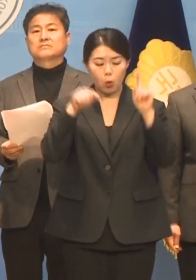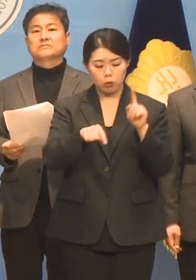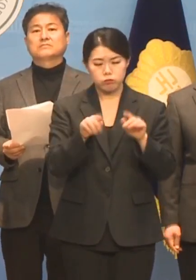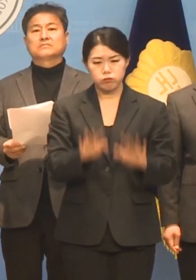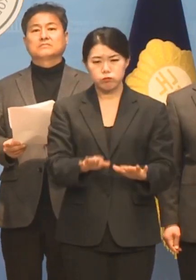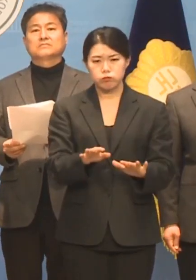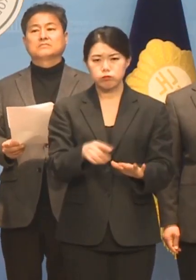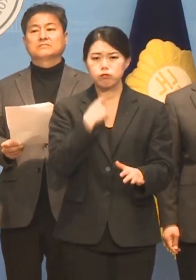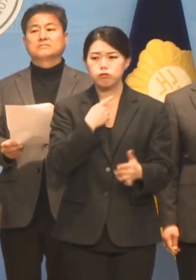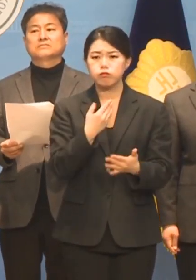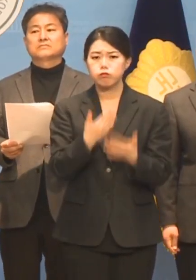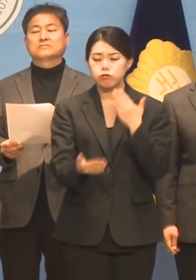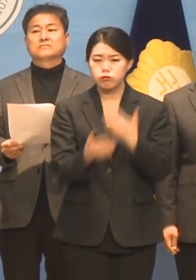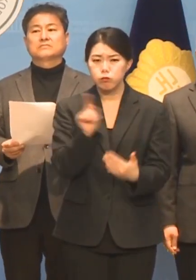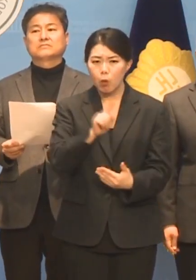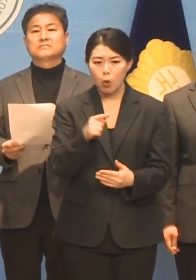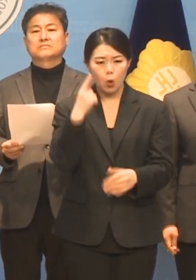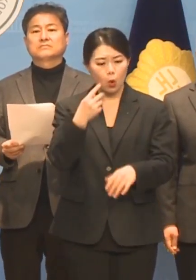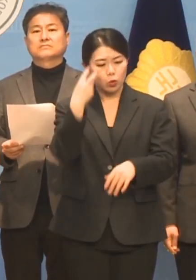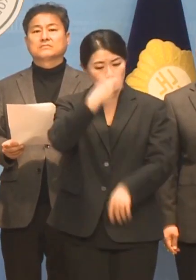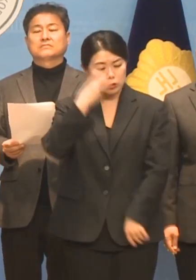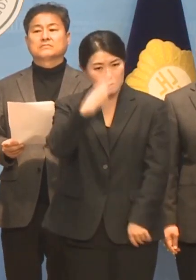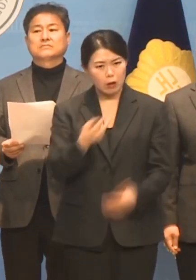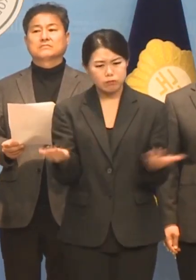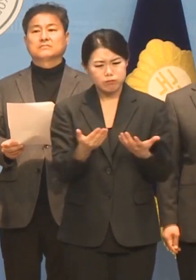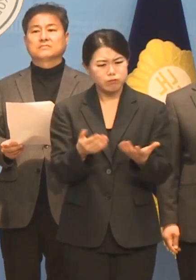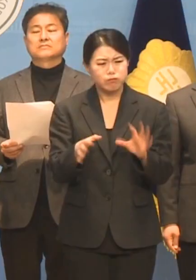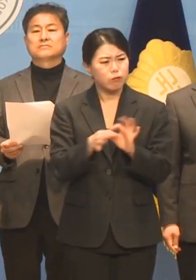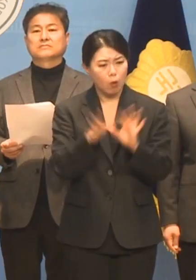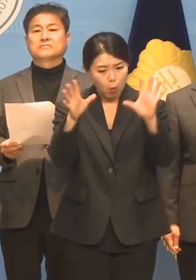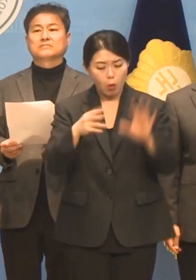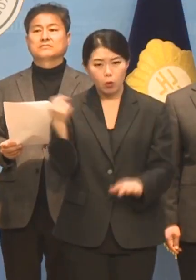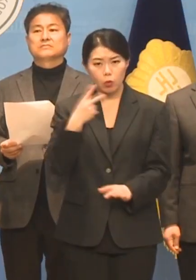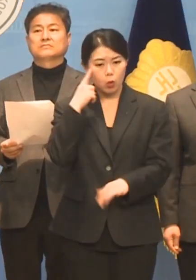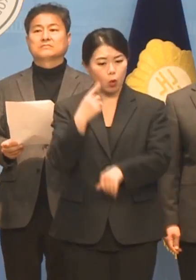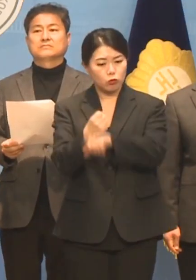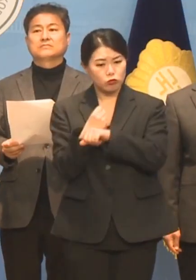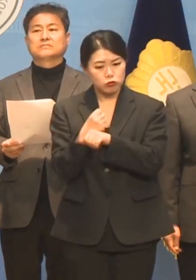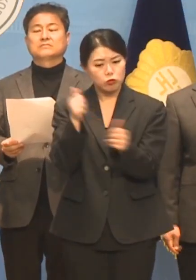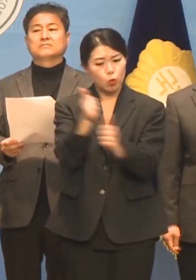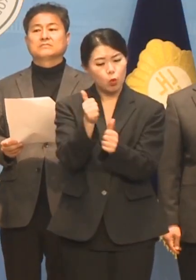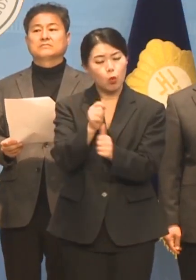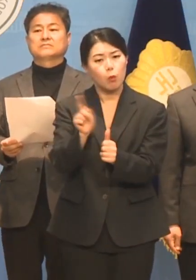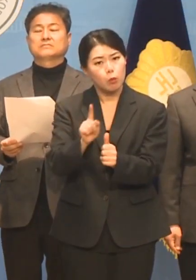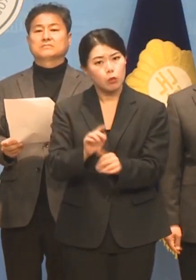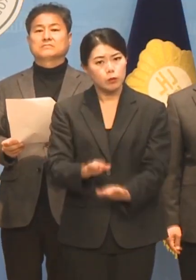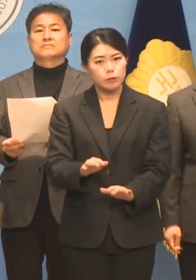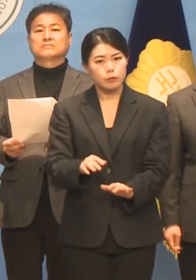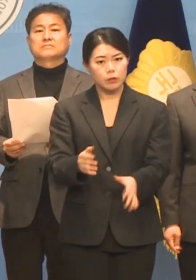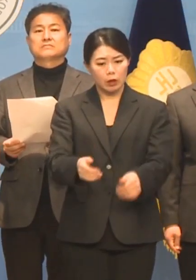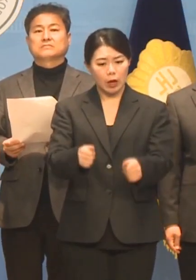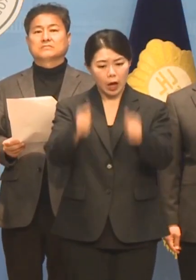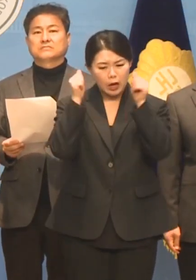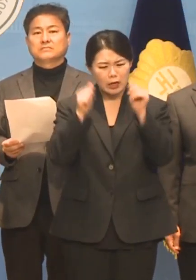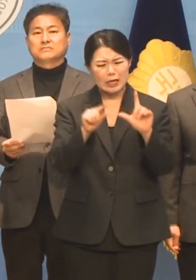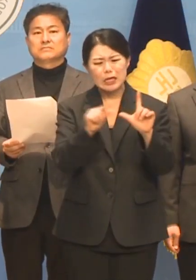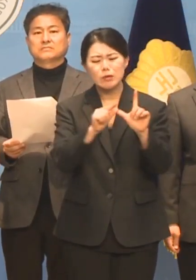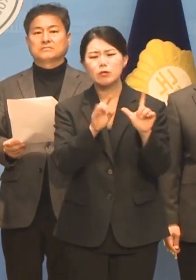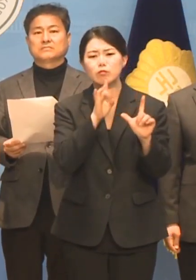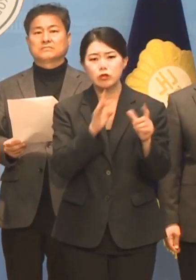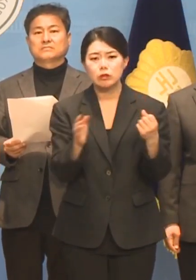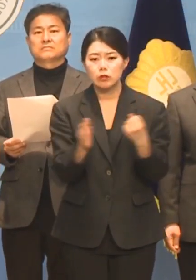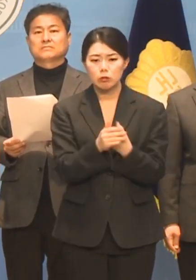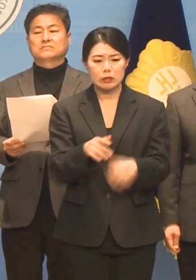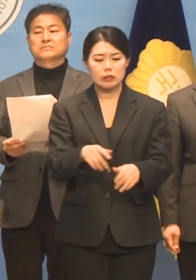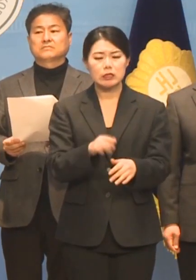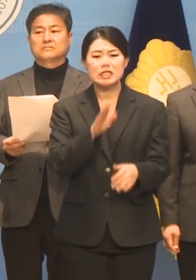지원한 정책조사 직무 분야와 무관할 뿐만 아니라 연구조교는 학위과정의 일부분이기 때문에